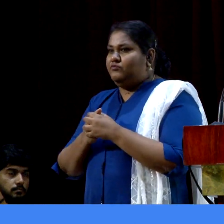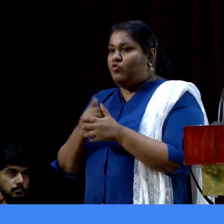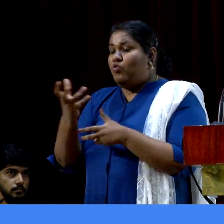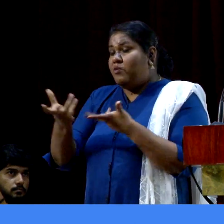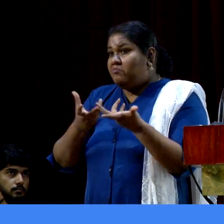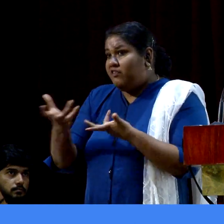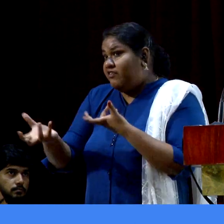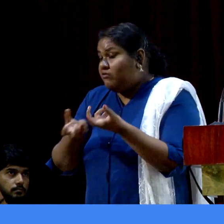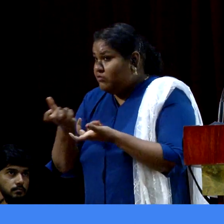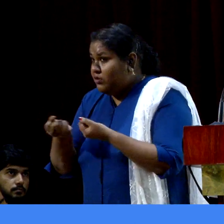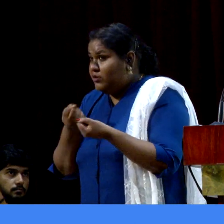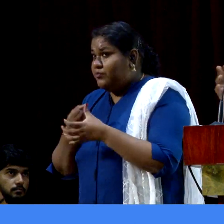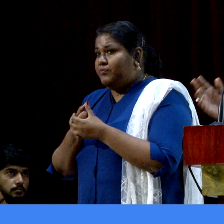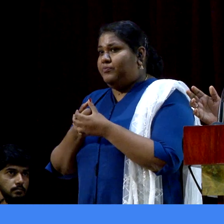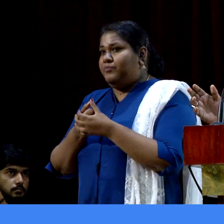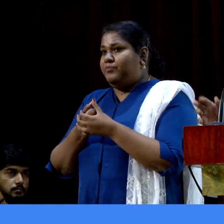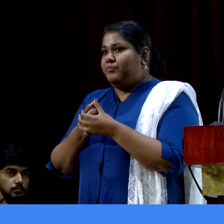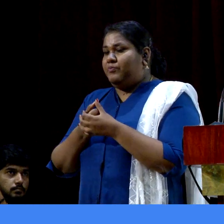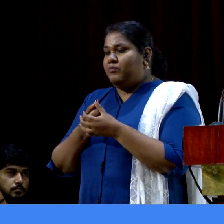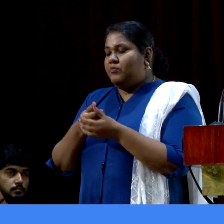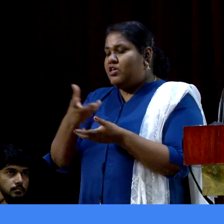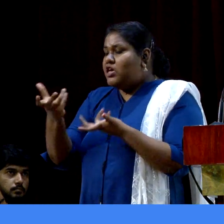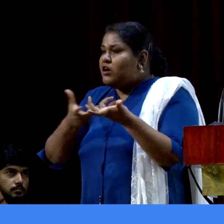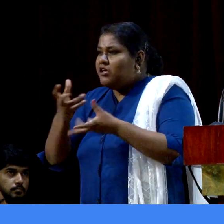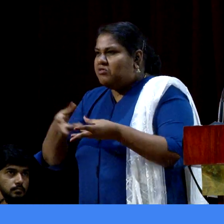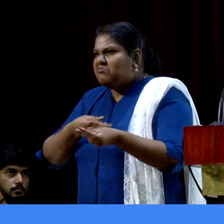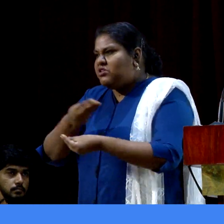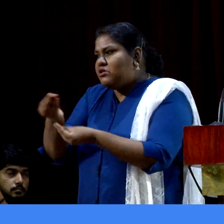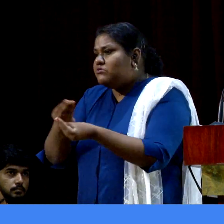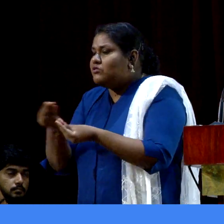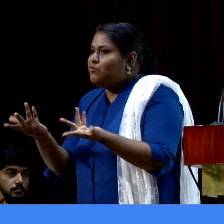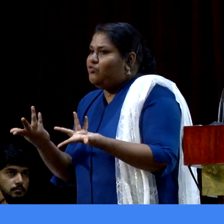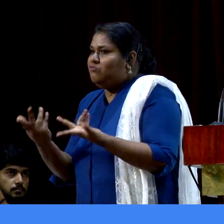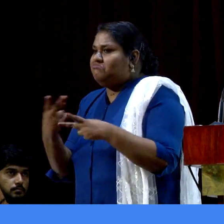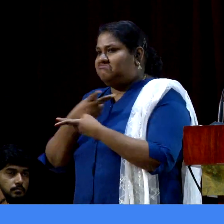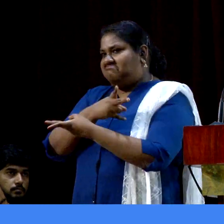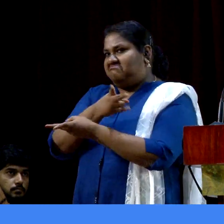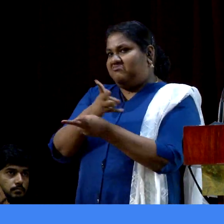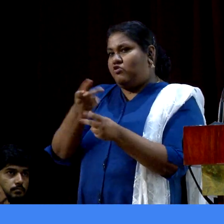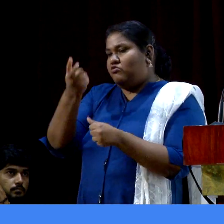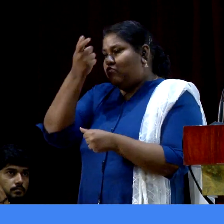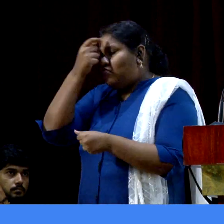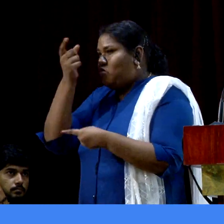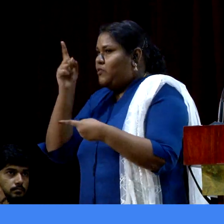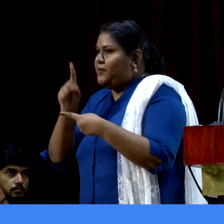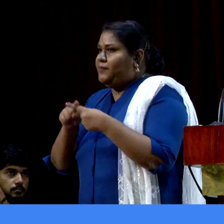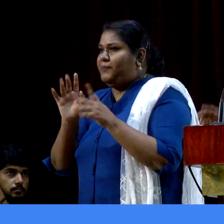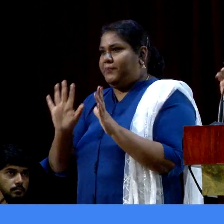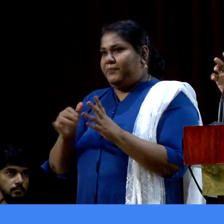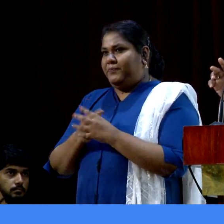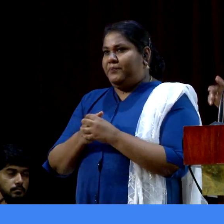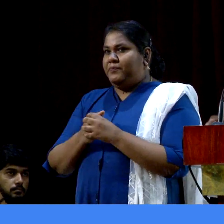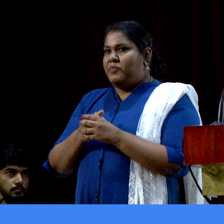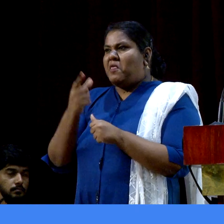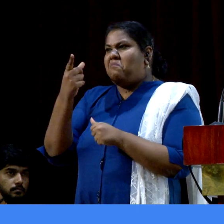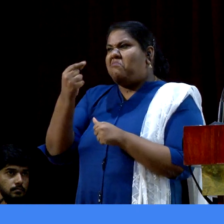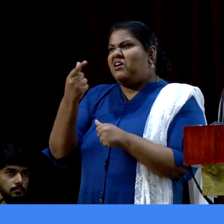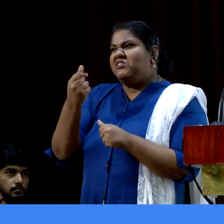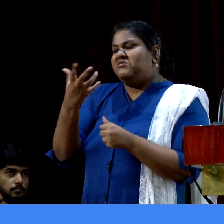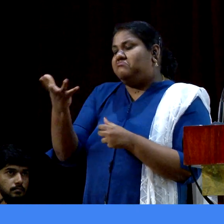வேண்டும், முதலாளியிடம் கையேந்தி தருபதை பெற்றுக்கொள்ள வேண்டும், அதை மட்டுமே வைத்து அவன் குடும்பத்திற்கு வாழ வேண்டும். கூலி கூட